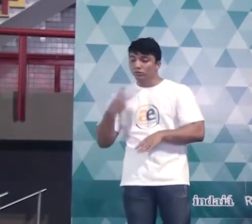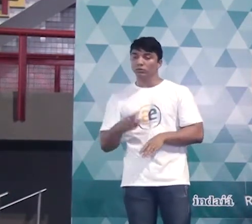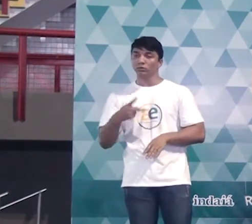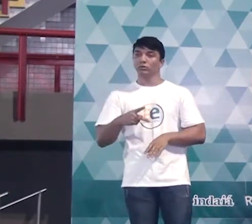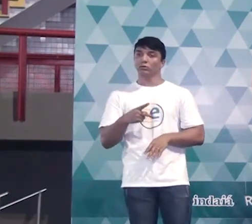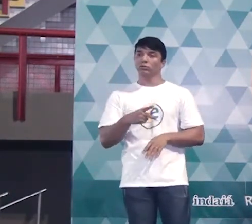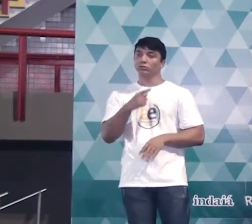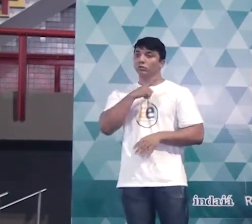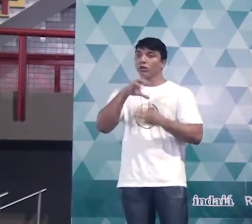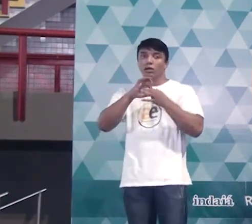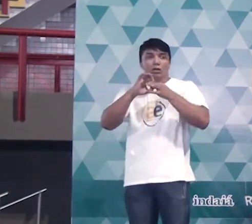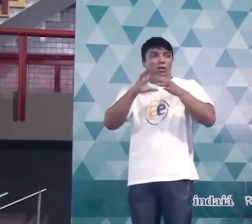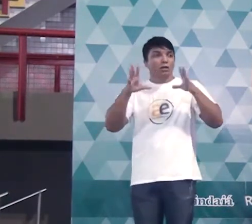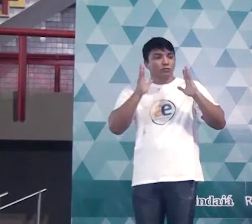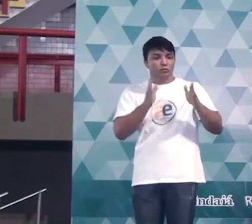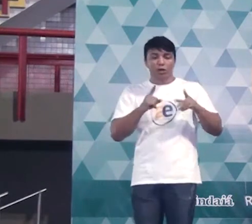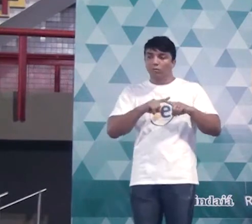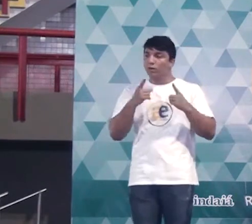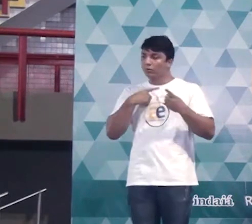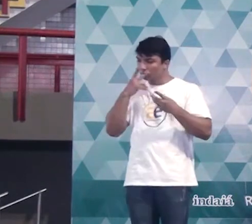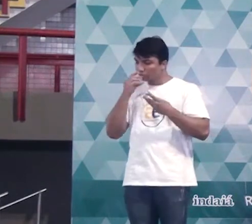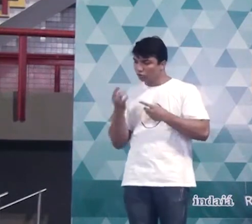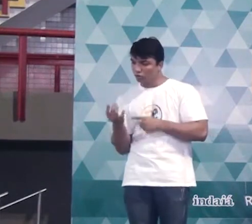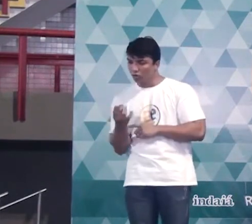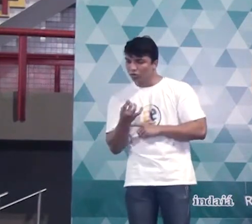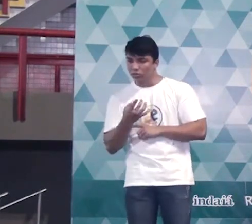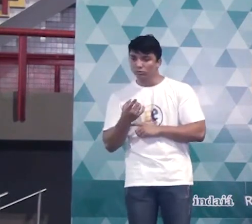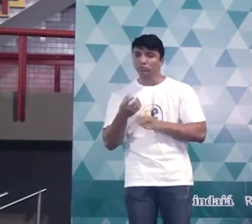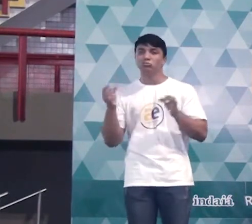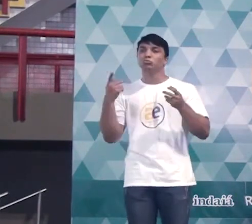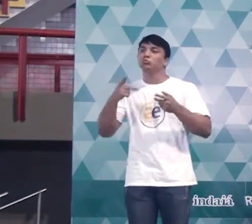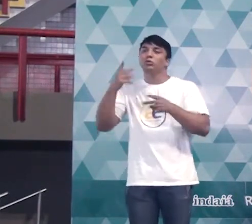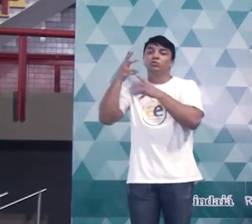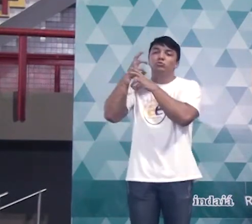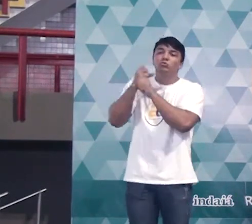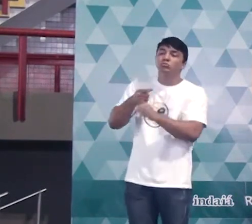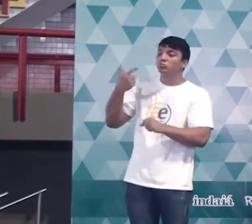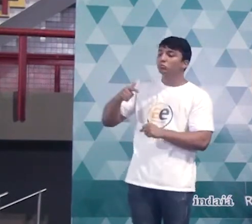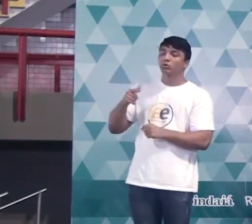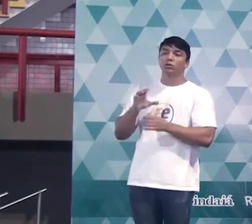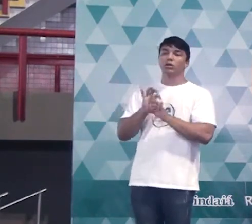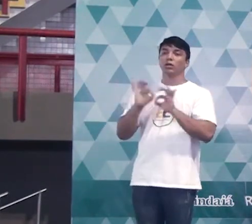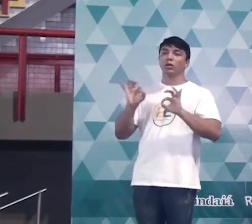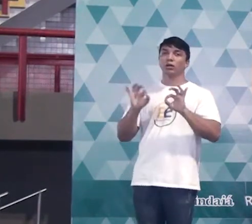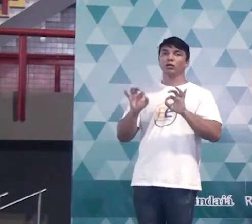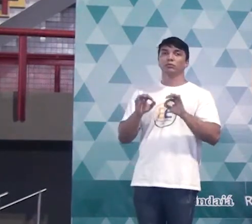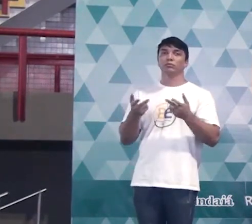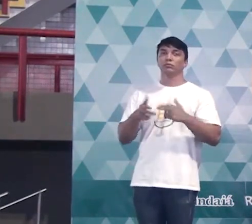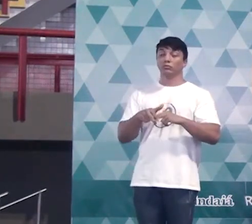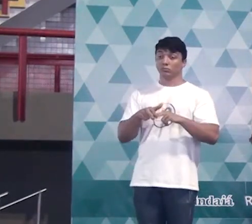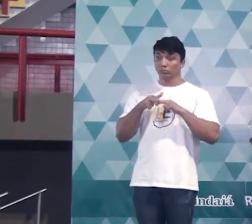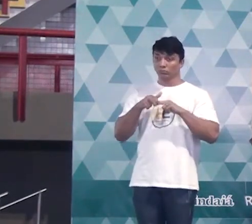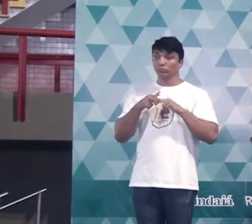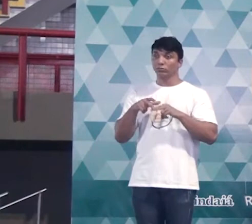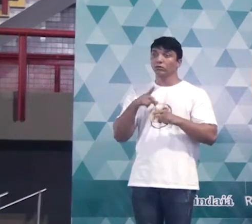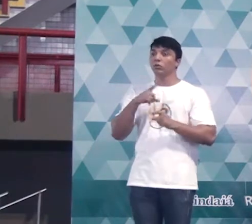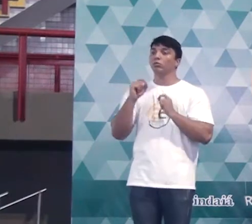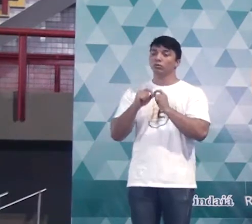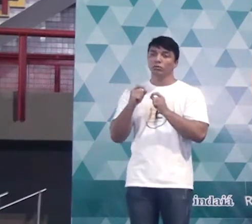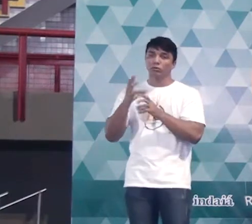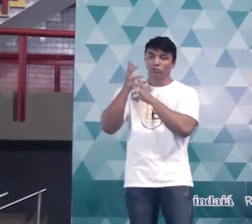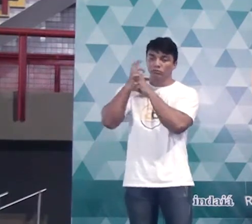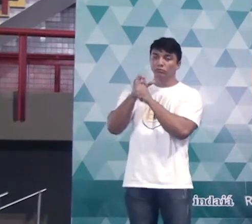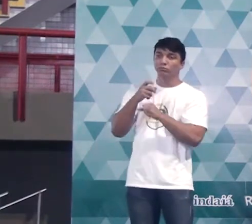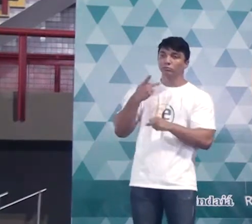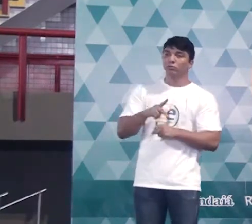Estávamos independentes, porém estávamos abandonados. Não tínhamos a nossa própria história. Compreende isso? Então existem diferenças também